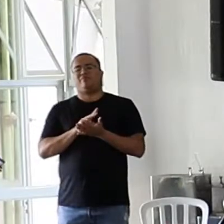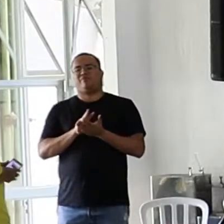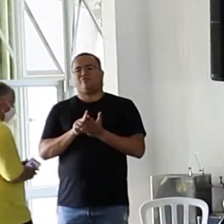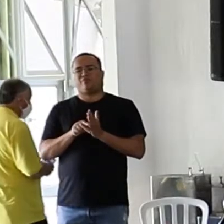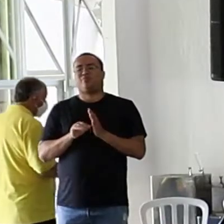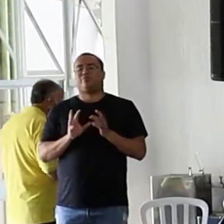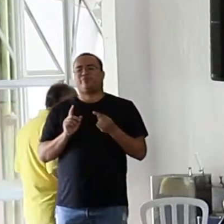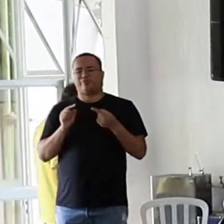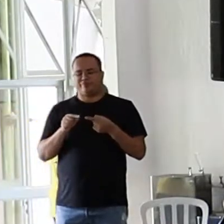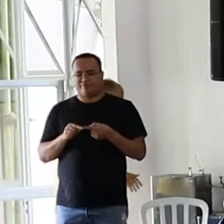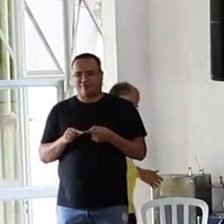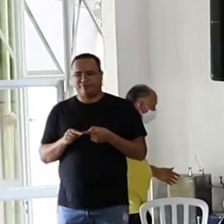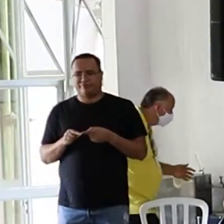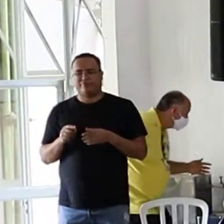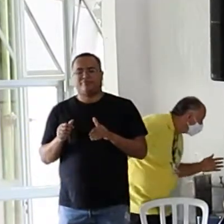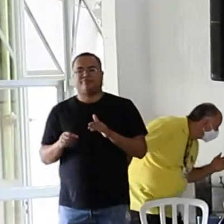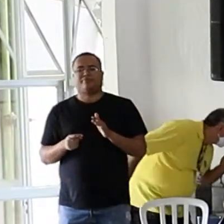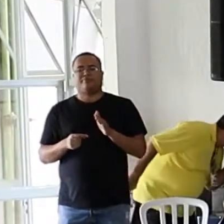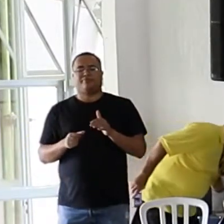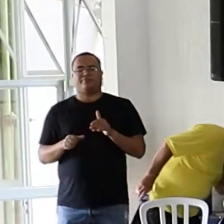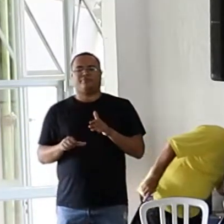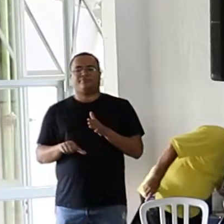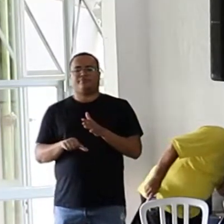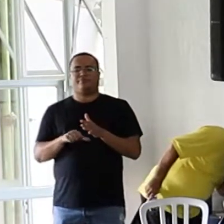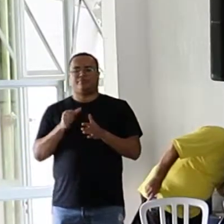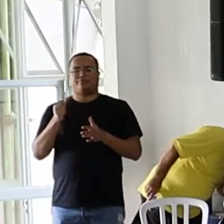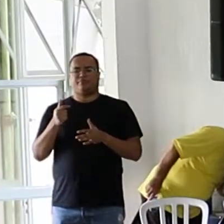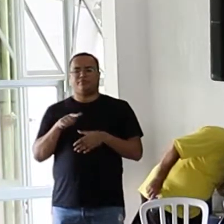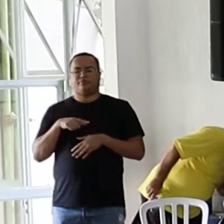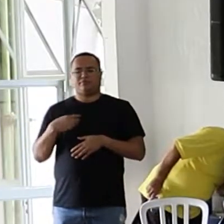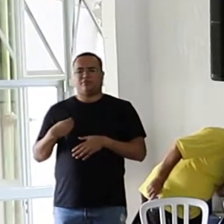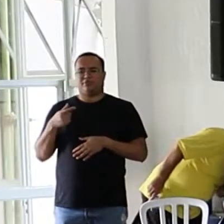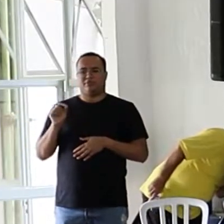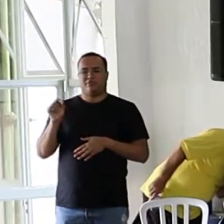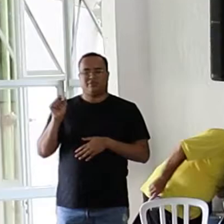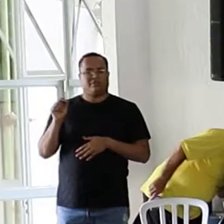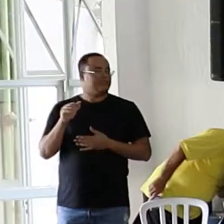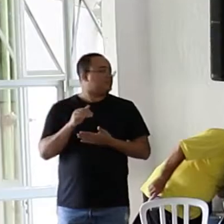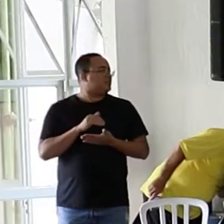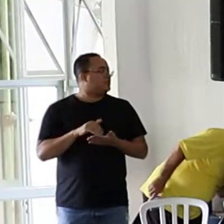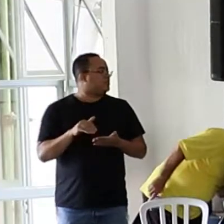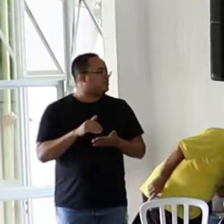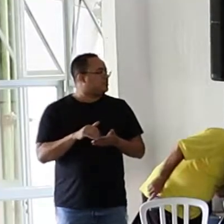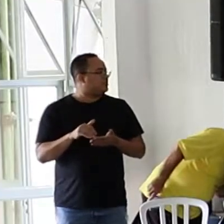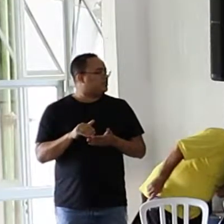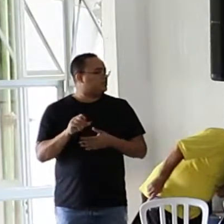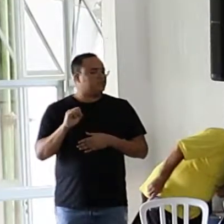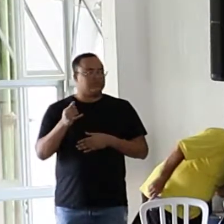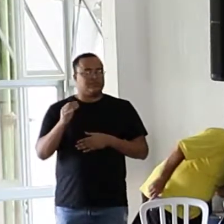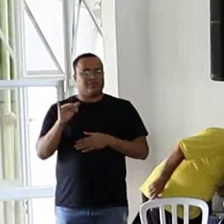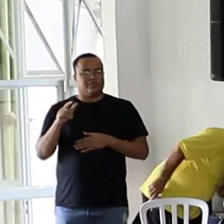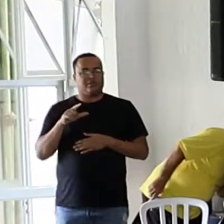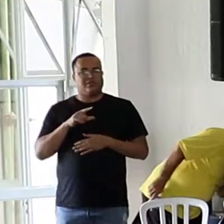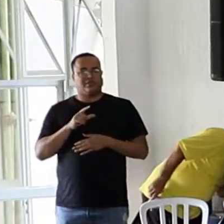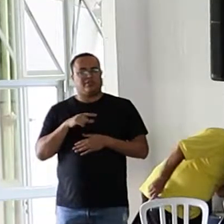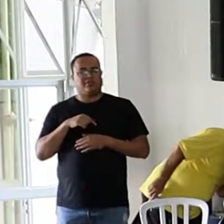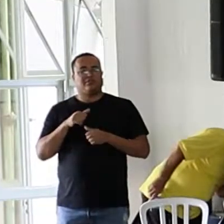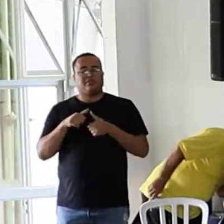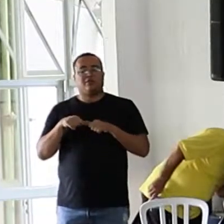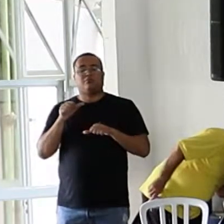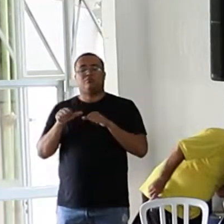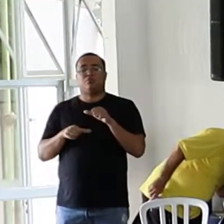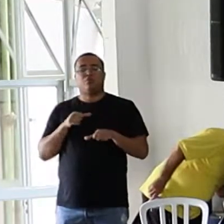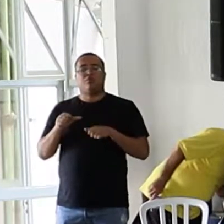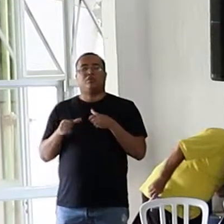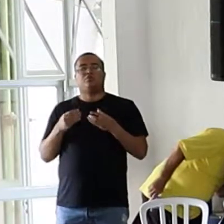quero cumprimentar o presidente Leonardo do K10 pelo trabalho que tá fazendo pela parceria fiquem conosco não só no âmbito da secretaria mas